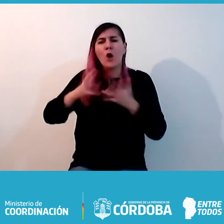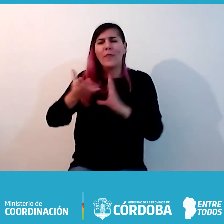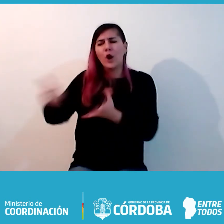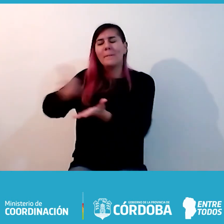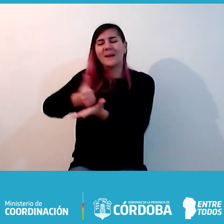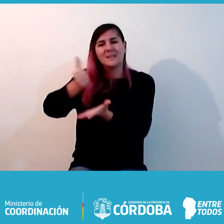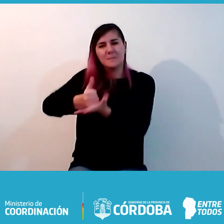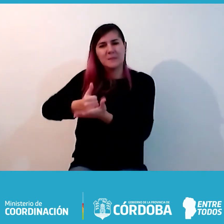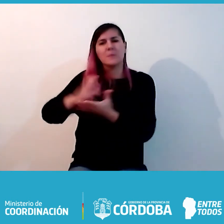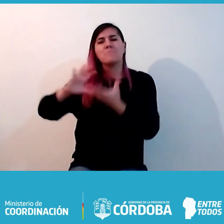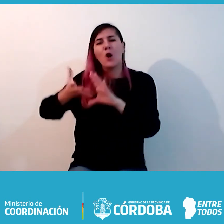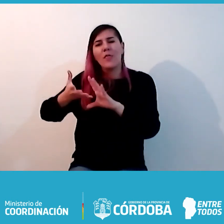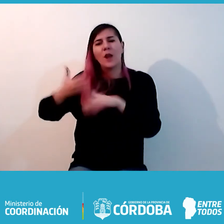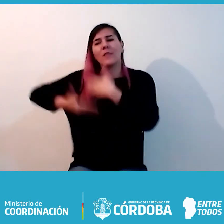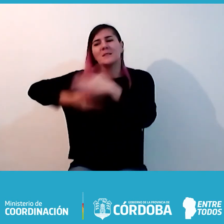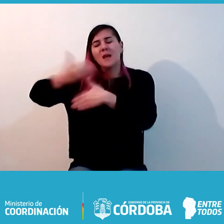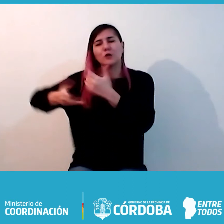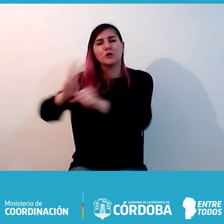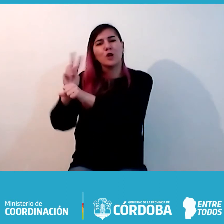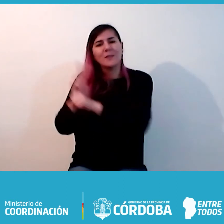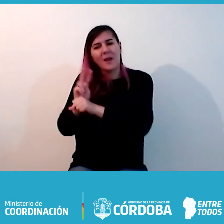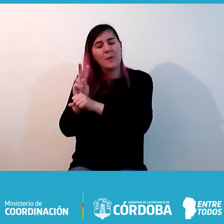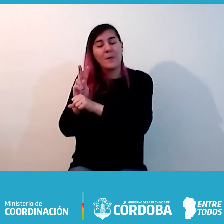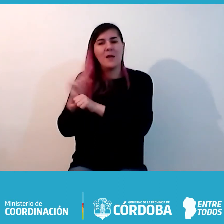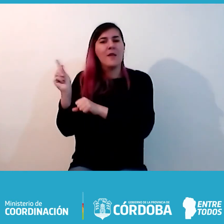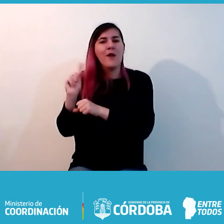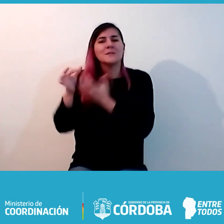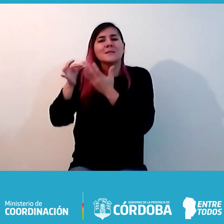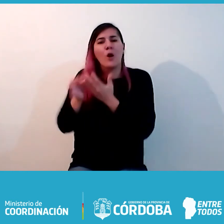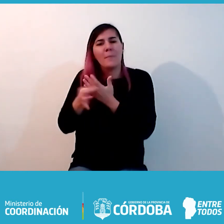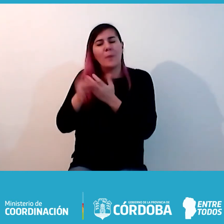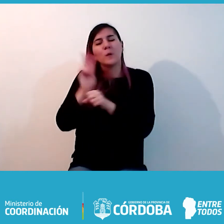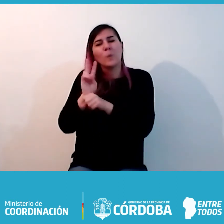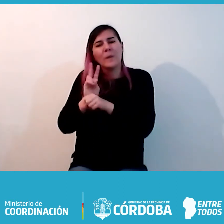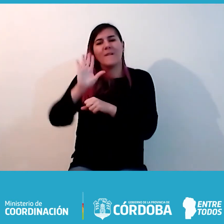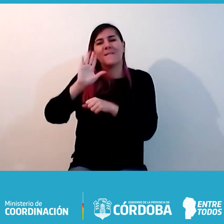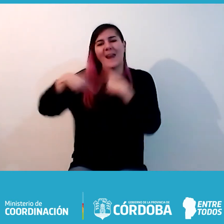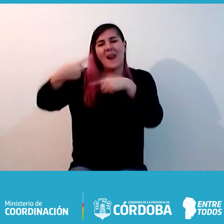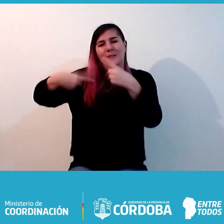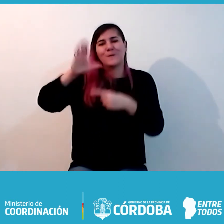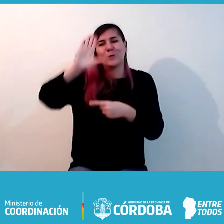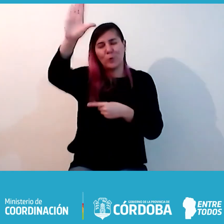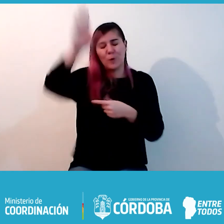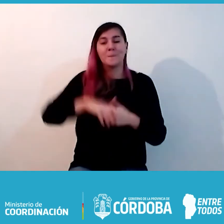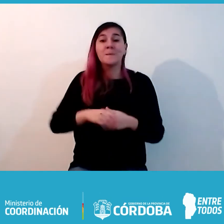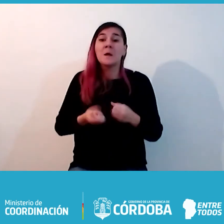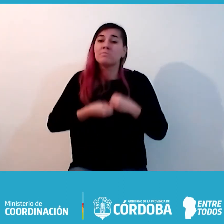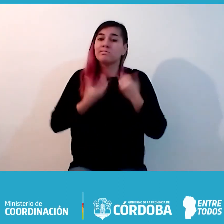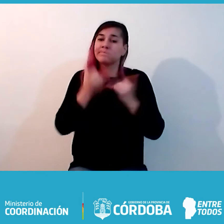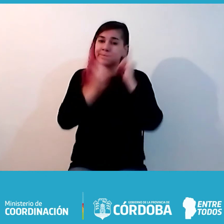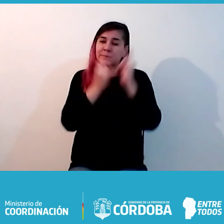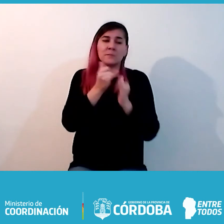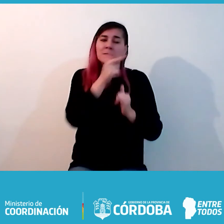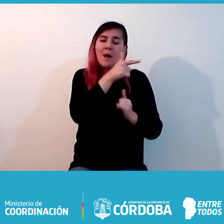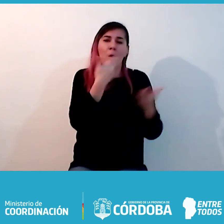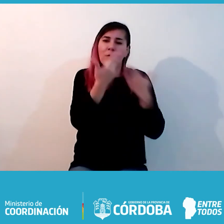apoyarse en el modelo de desarrollo sostenible, donde no se compromete a las generaciones futuras. Por lo expuesto, considera que esta audiencia carece de toda